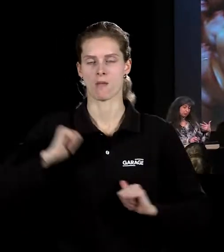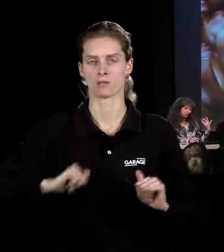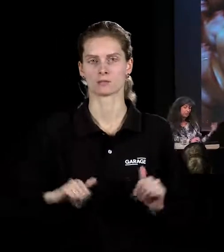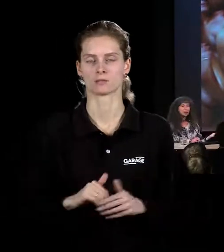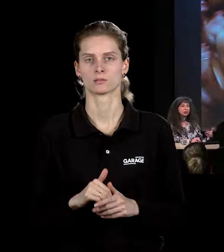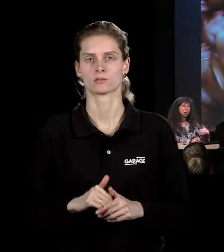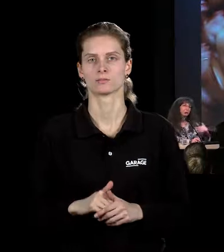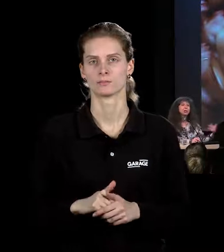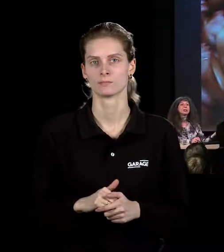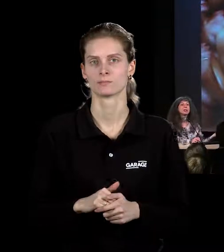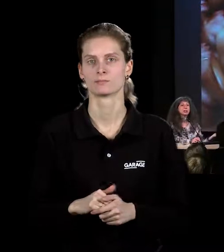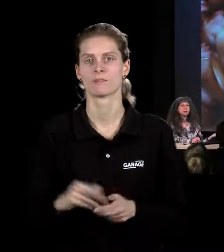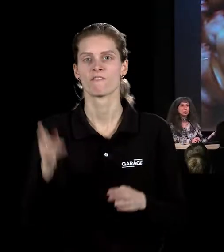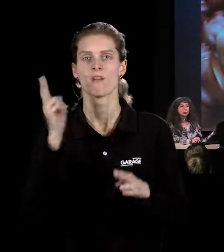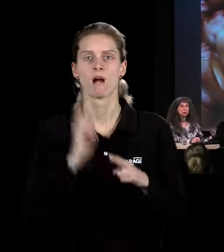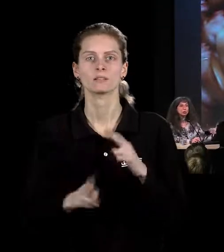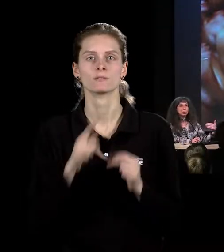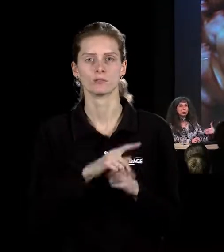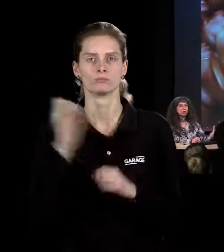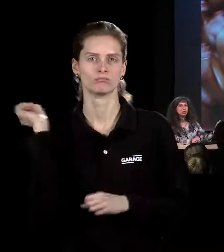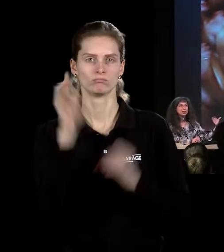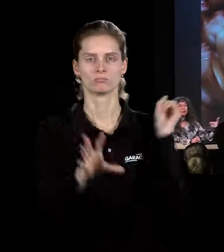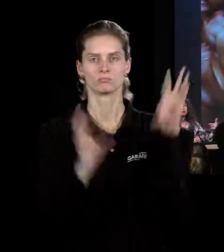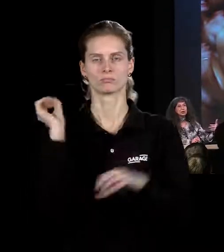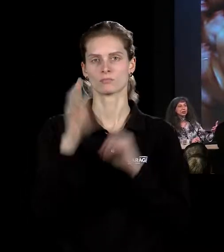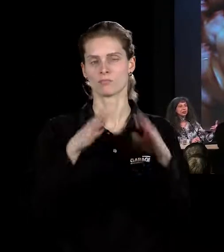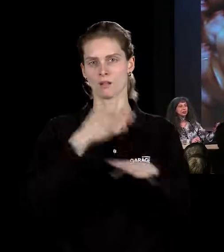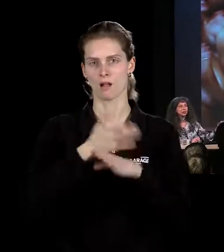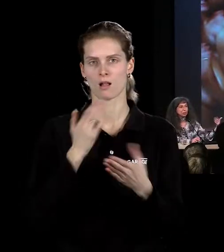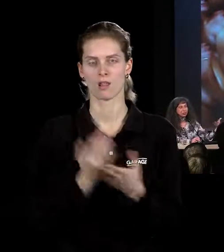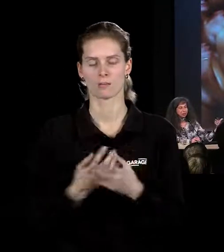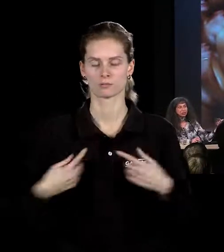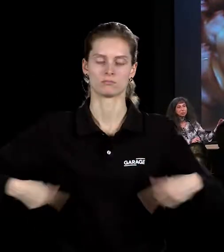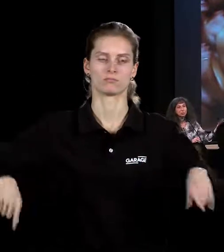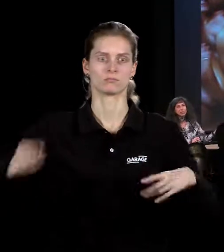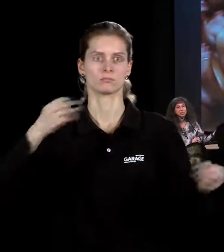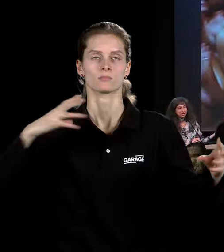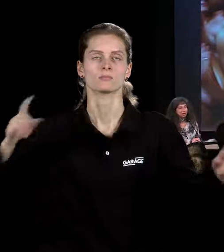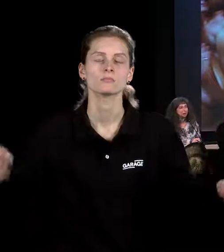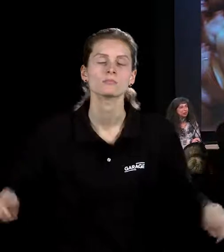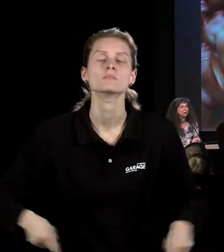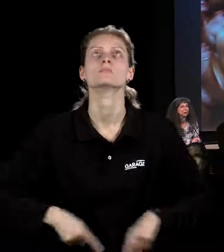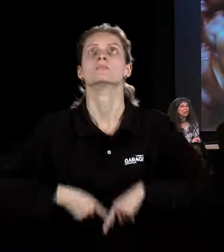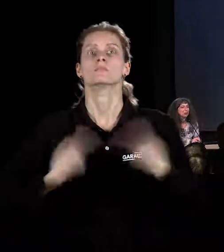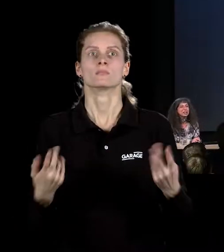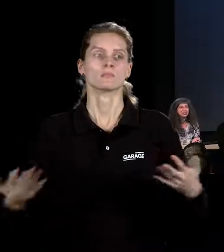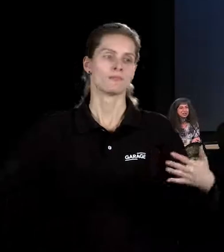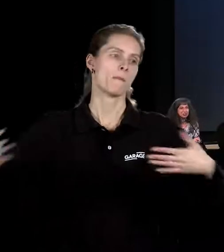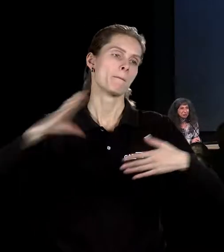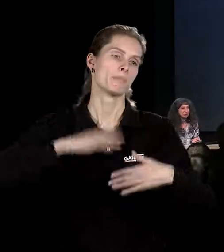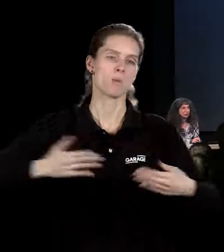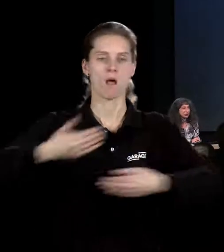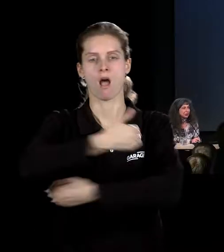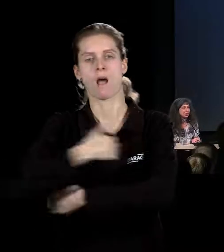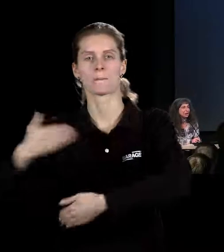него кидали эти куски хлеба, и потом через это происходил этот самый катарсис и братание со всеми этими, объятия